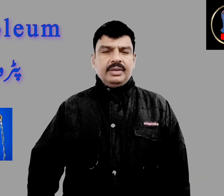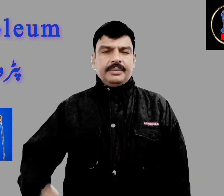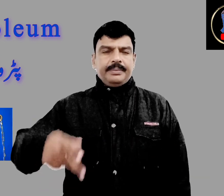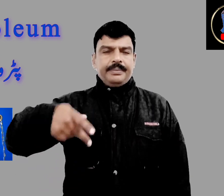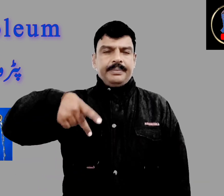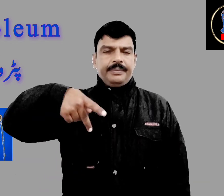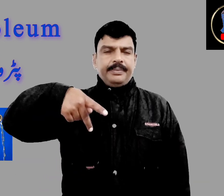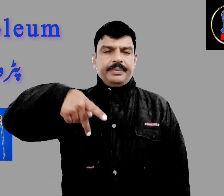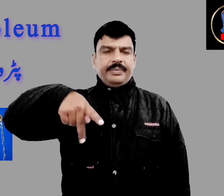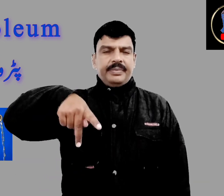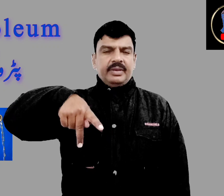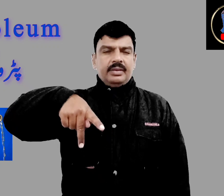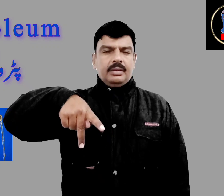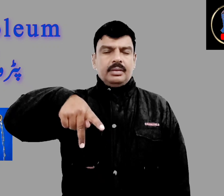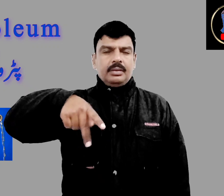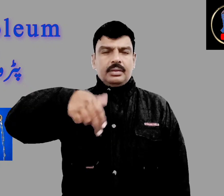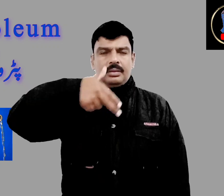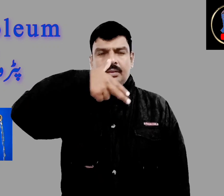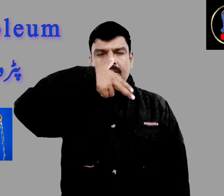पेट्रोलियम। पी